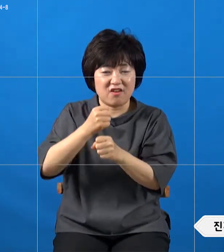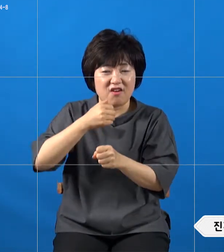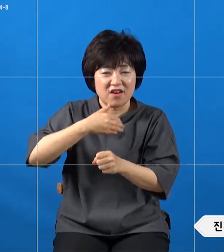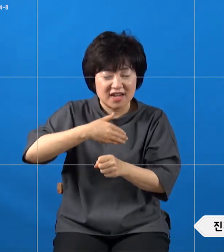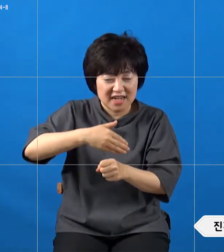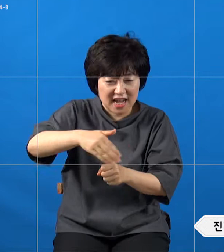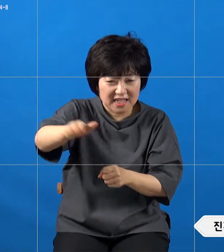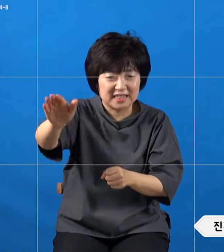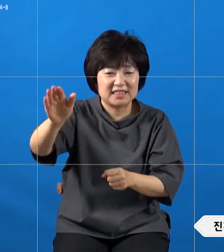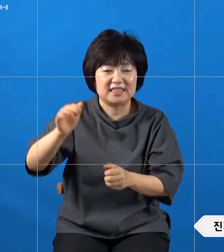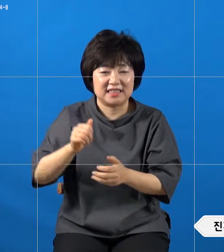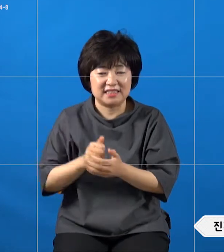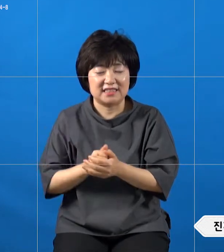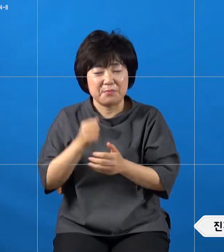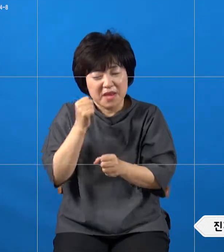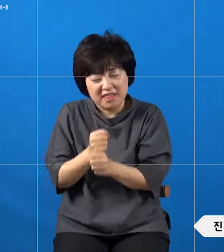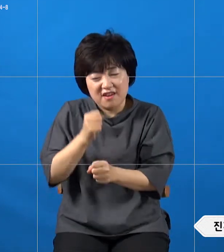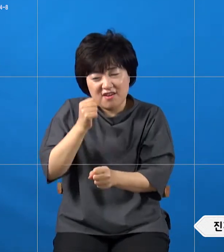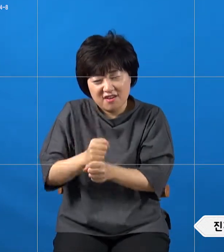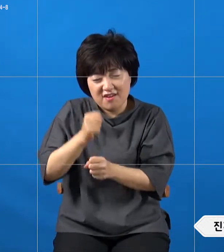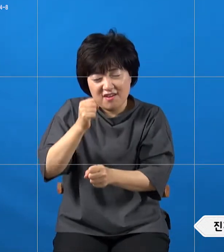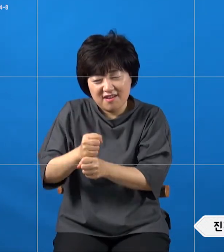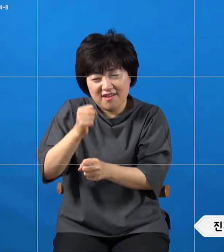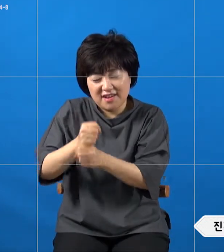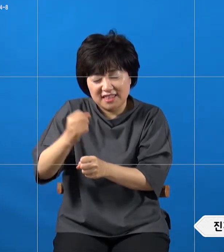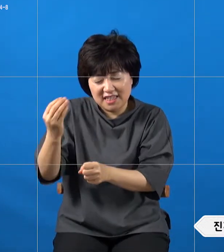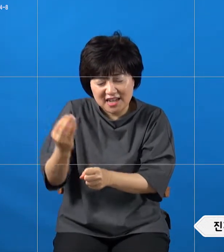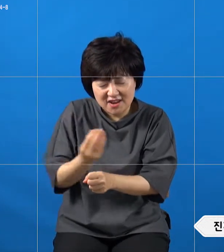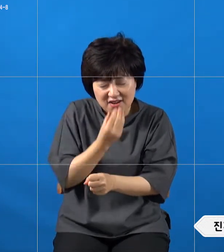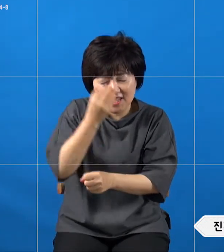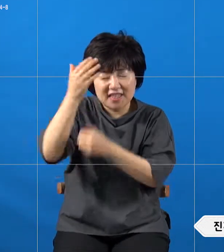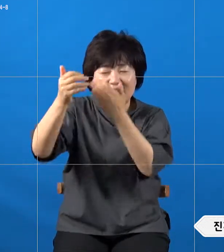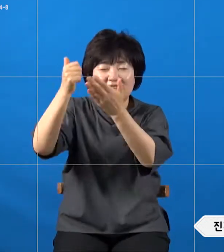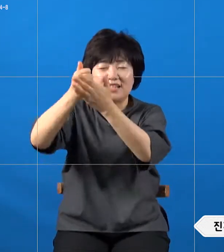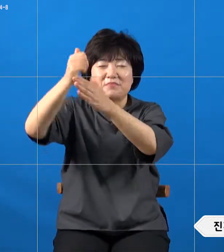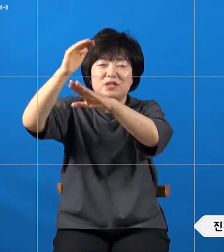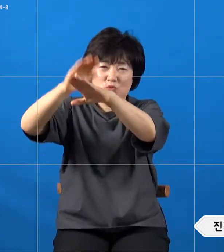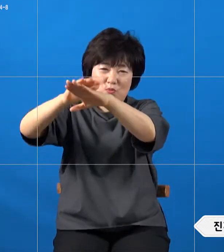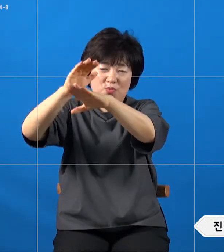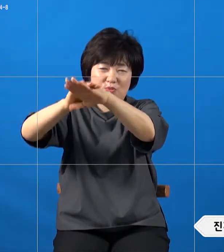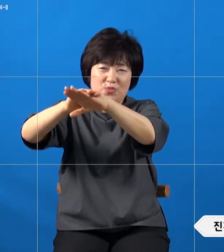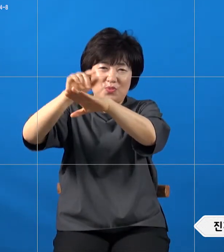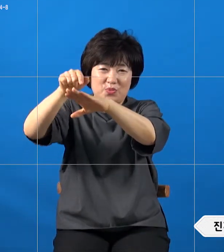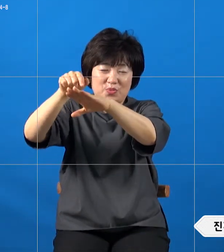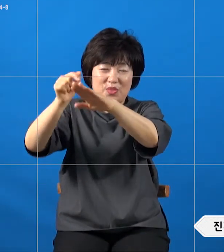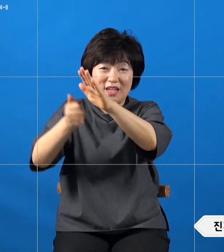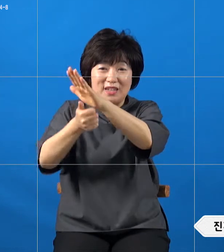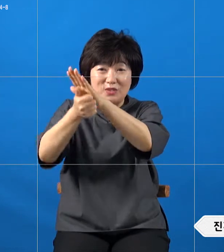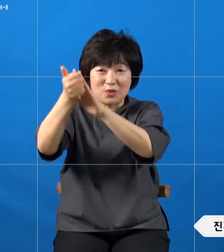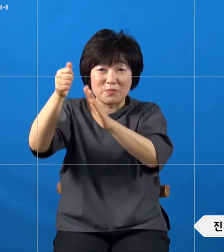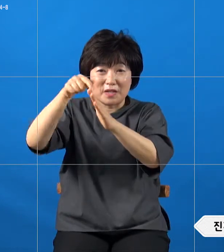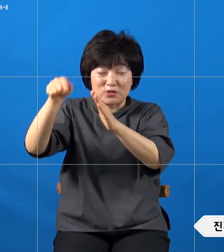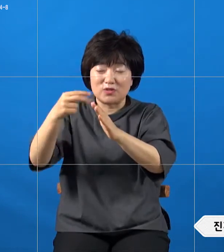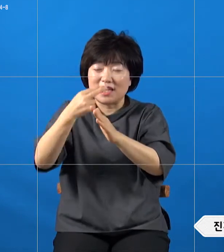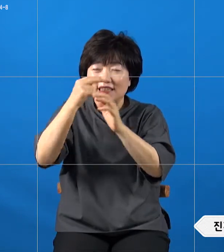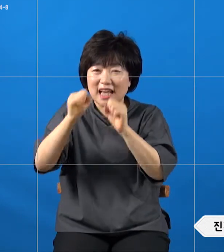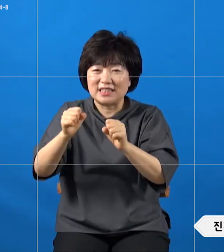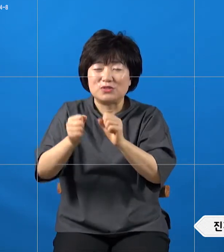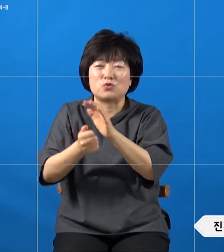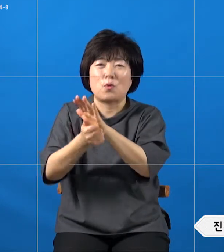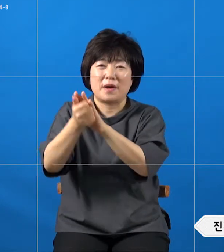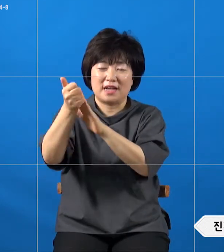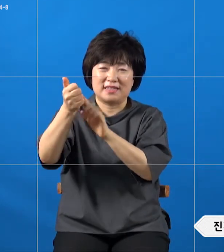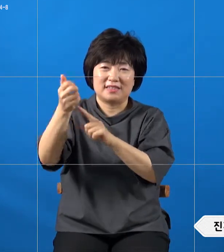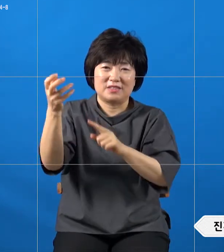세우시는 신령한 하나님의 손, 오늘 그렇게 소망 중에 산